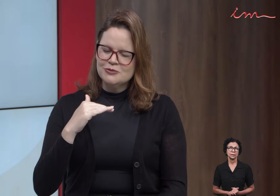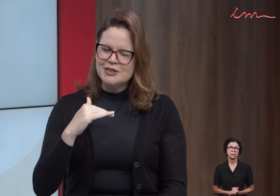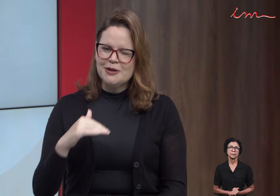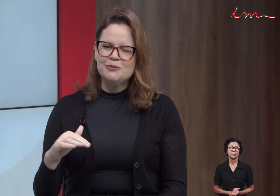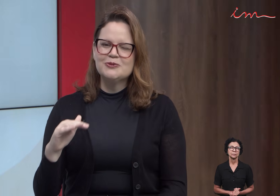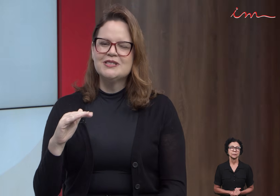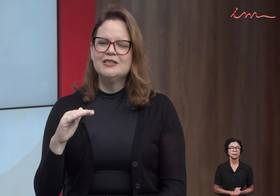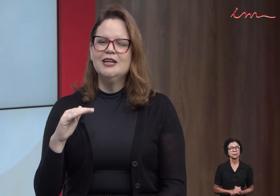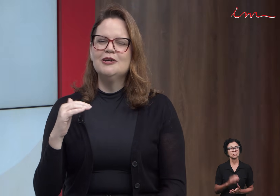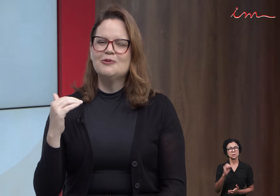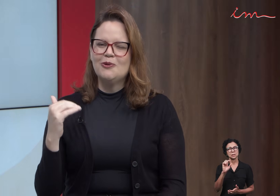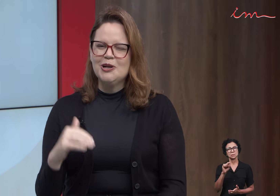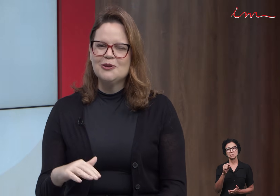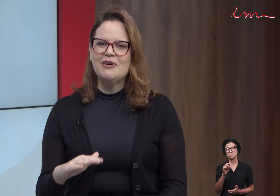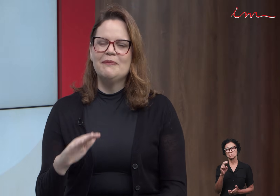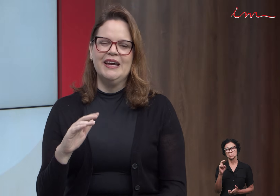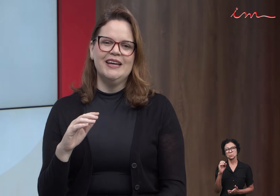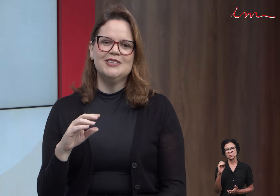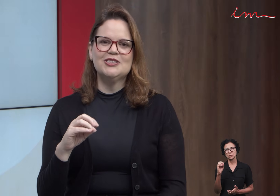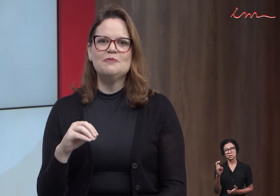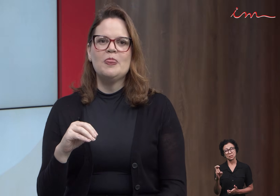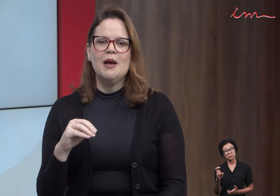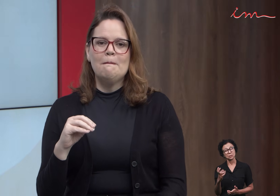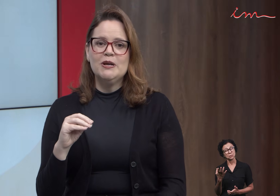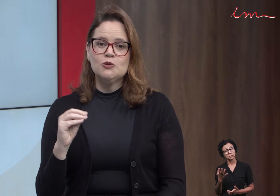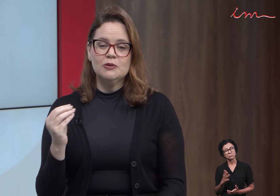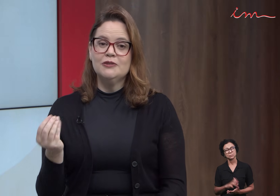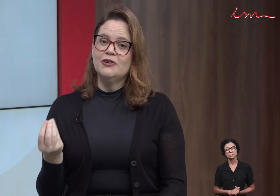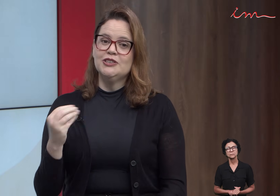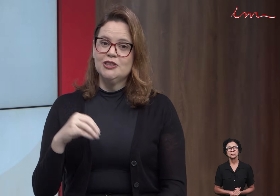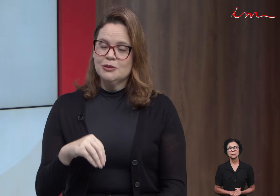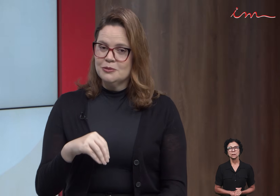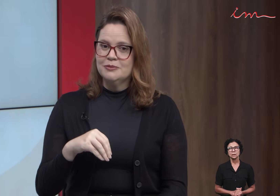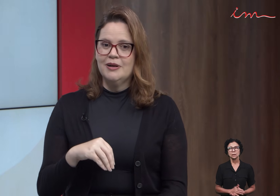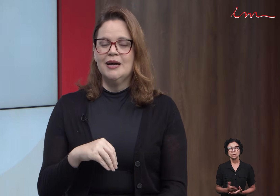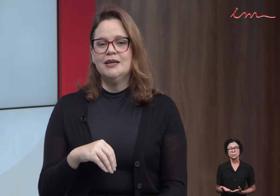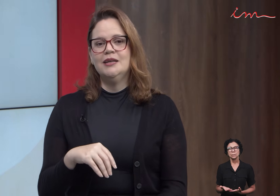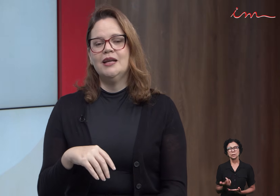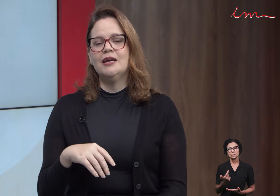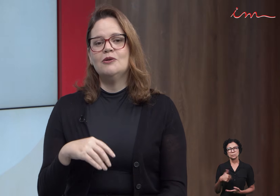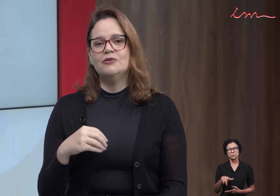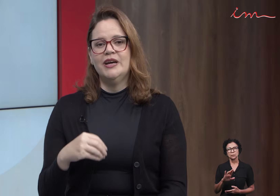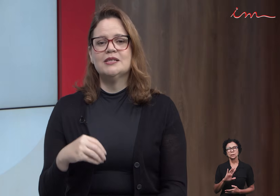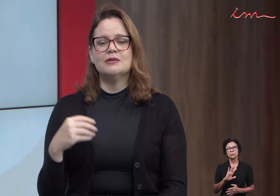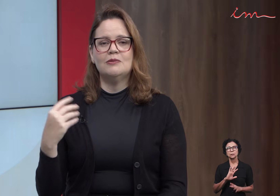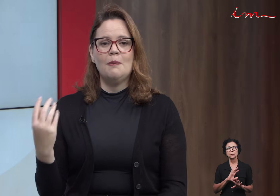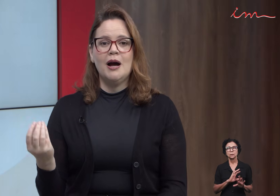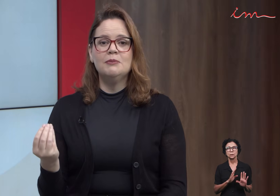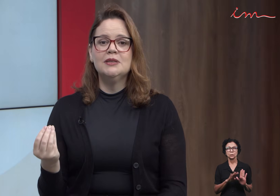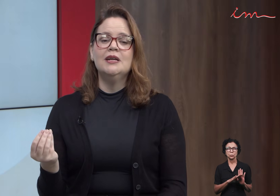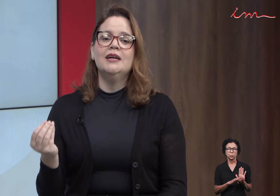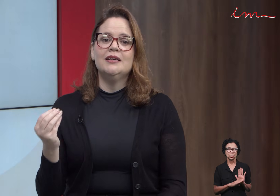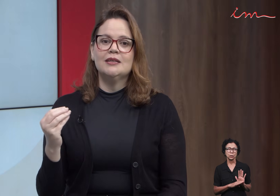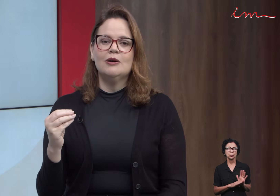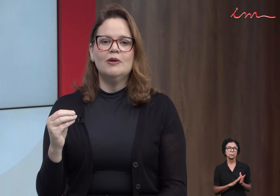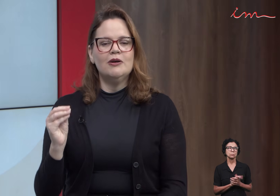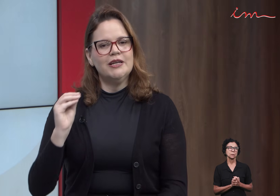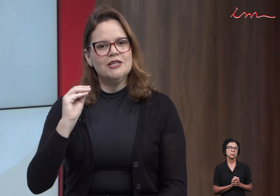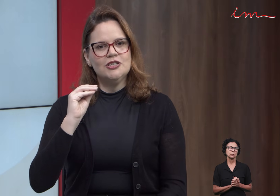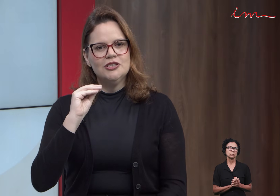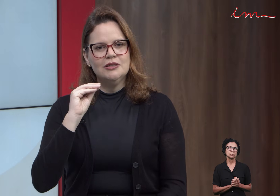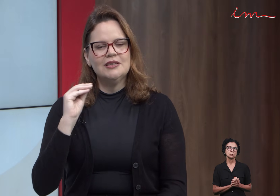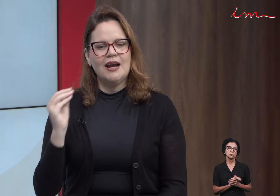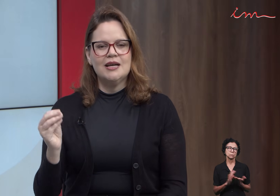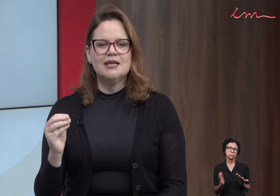aí no 0,5, olha novamente. Mas tudo que foi dito aqui, né, em conversa com a Amable, então é o